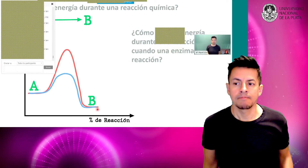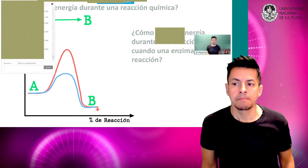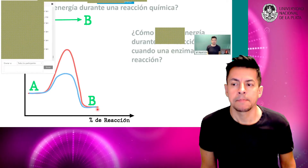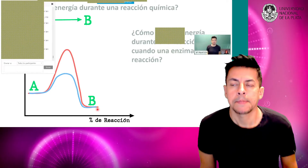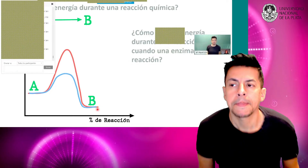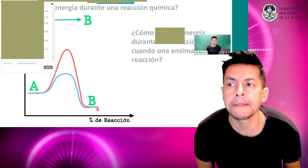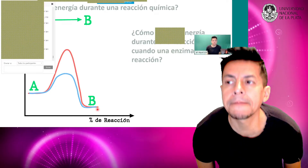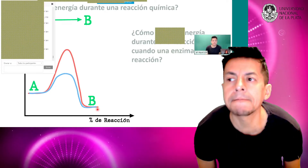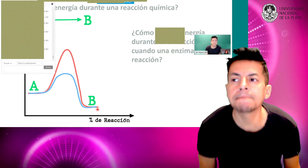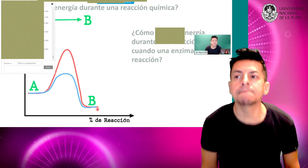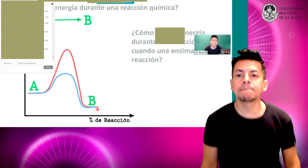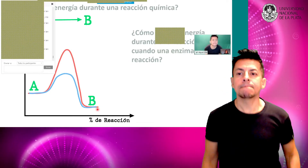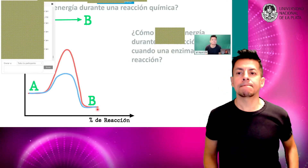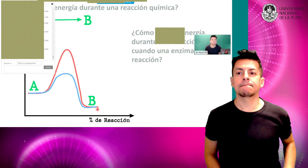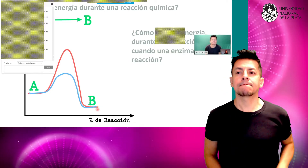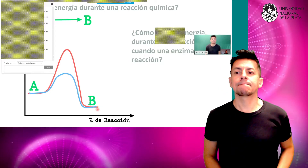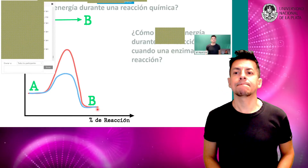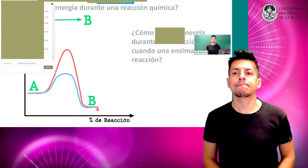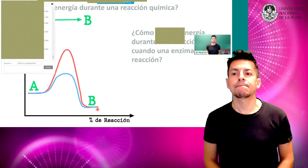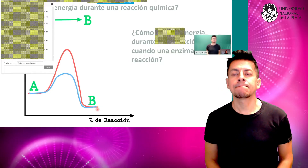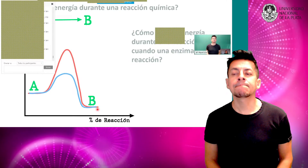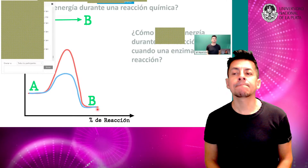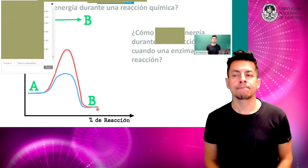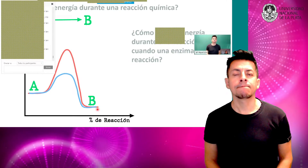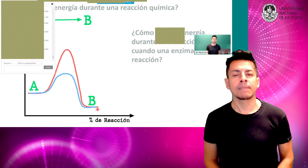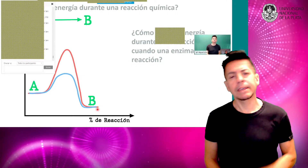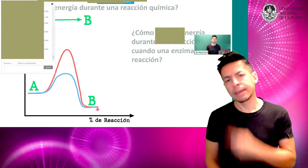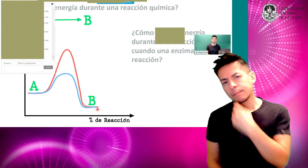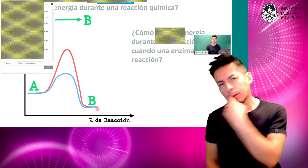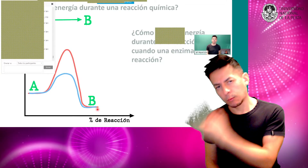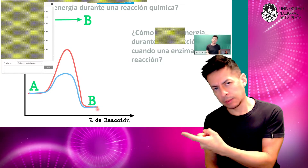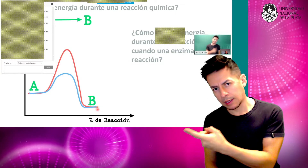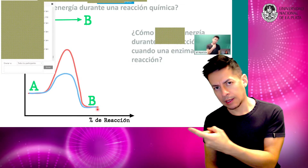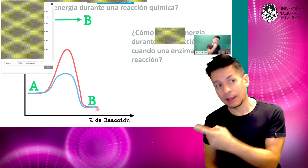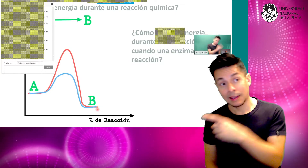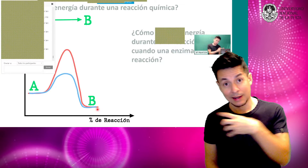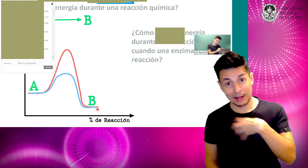Dale. Buenísimo. Lo averiguamos y lo charlamos la clase que viene.